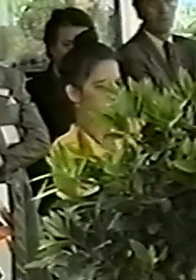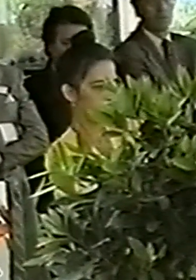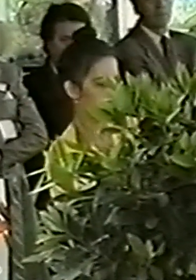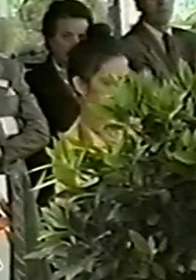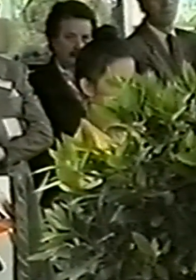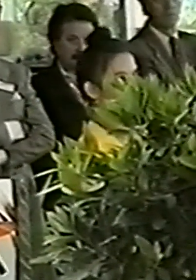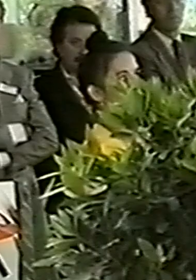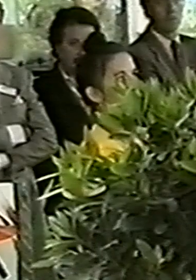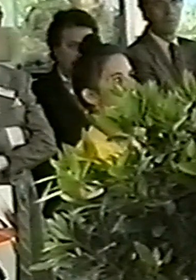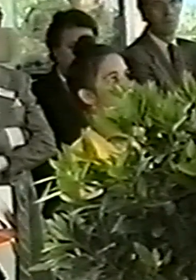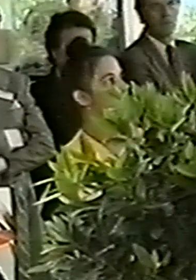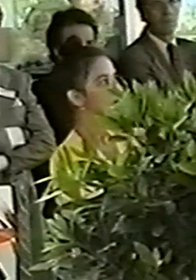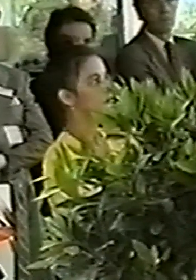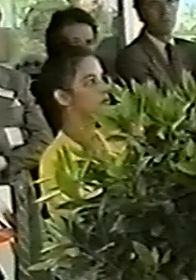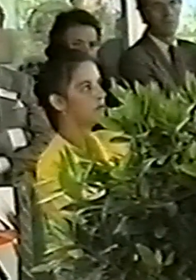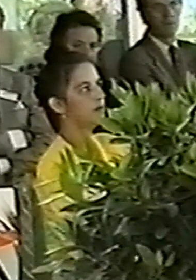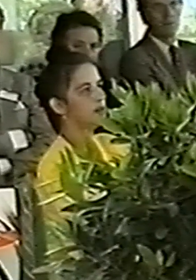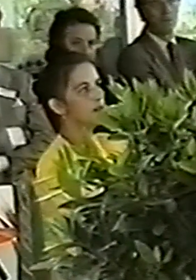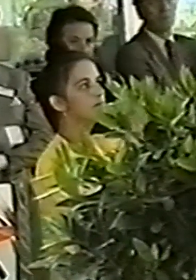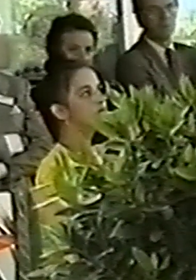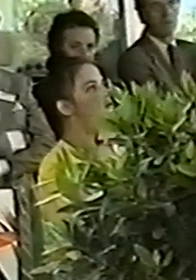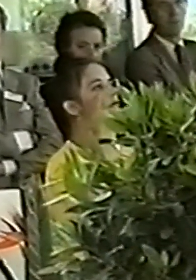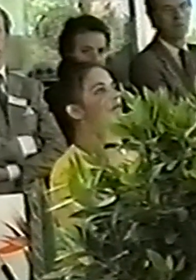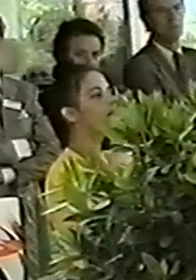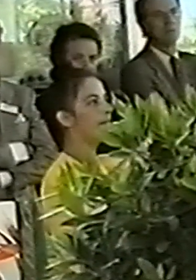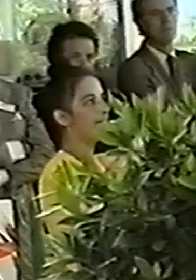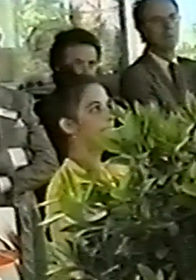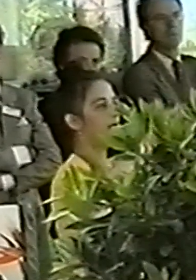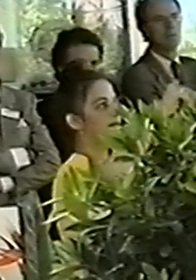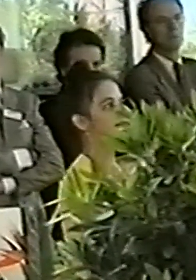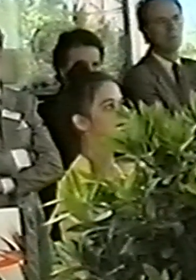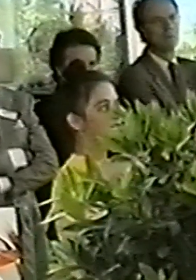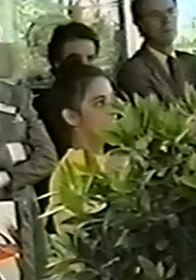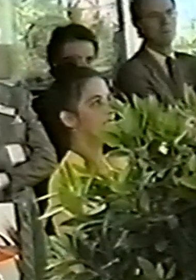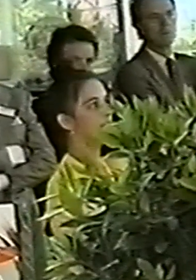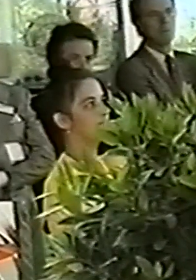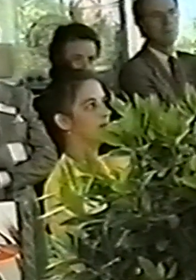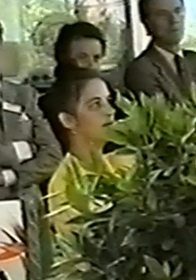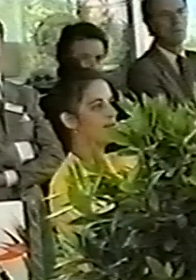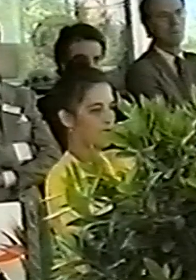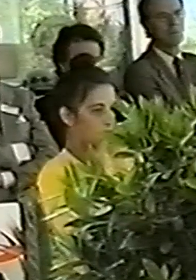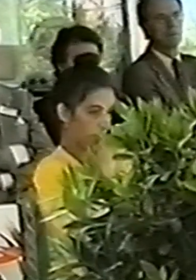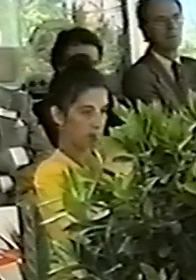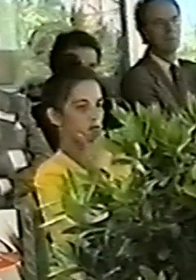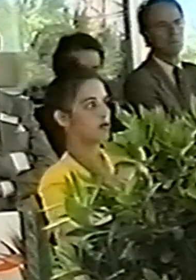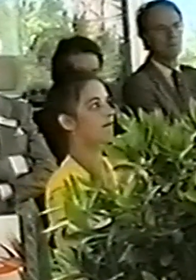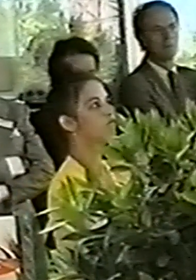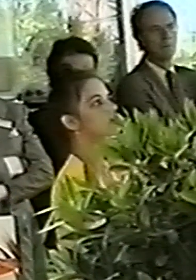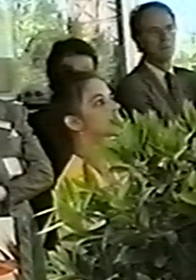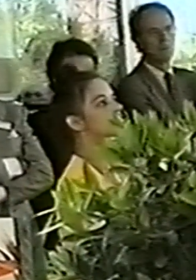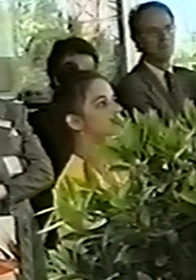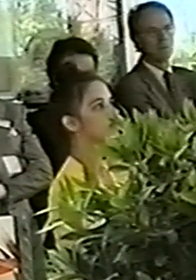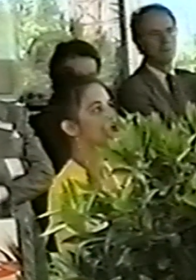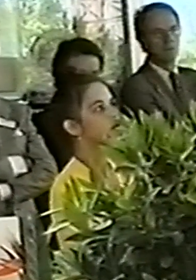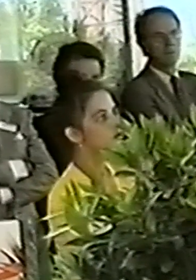que je salue aujourd'hui en Val-Exer un symbole, celui d'une Genève qui bouge, d'une Genève